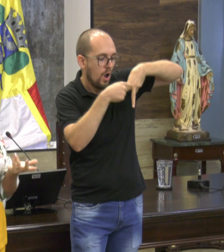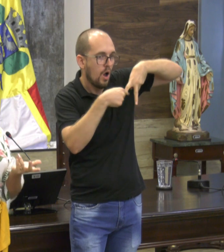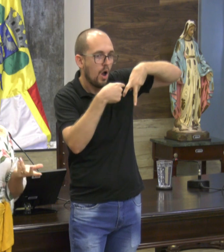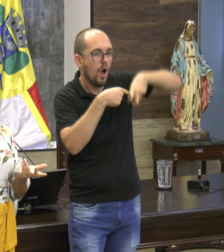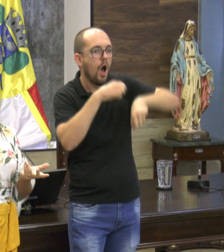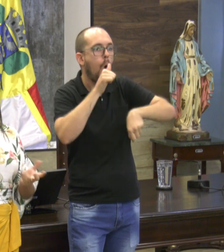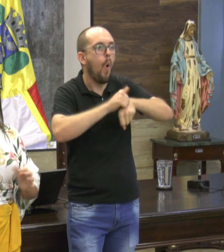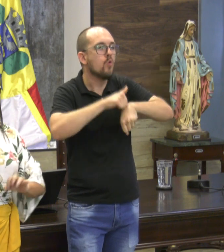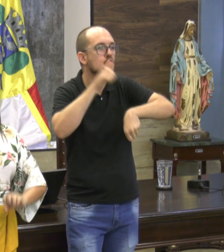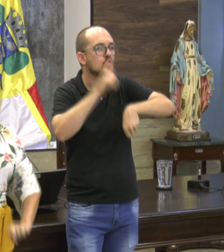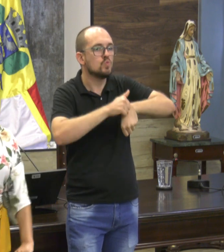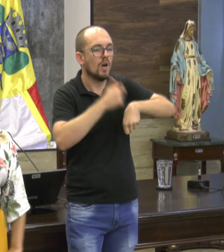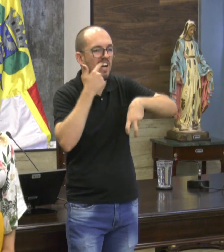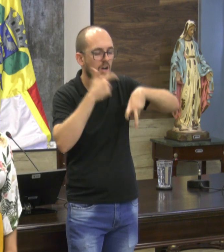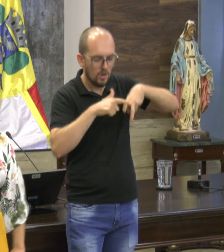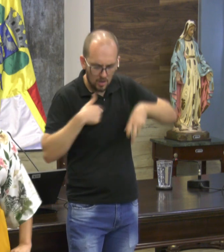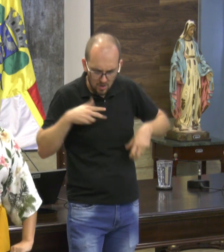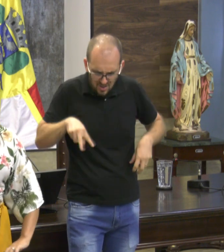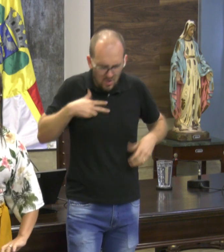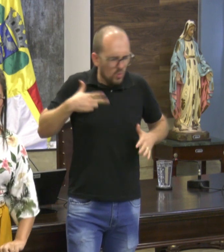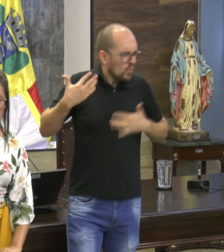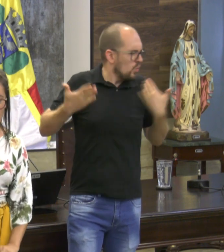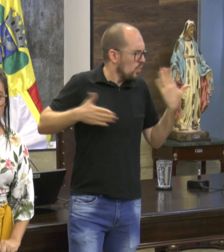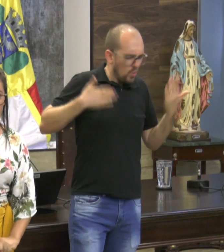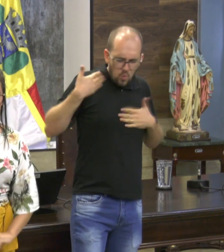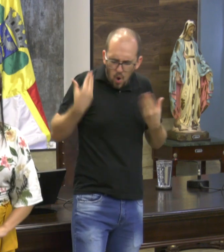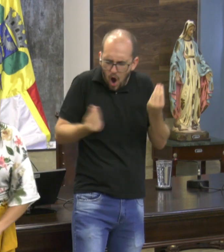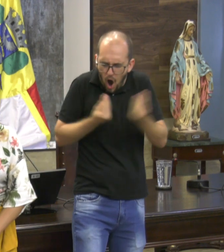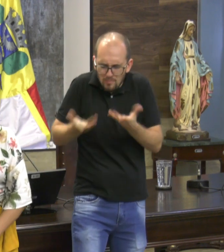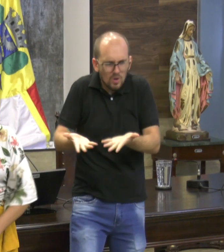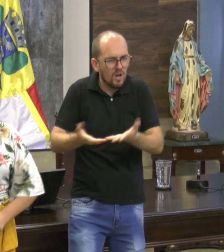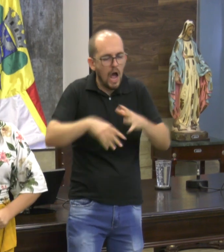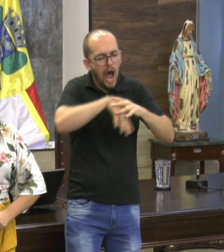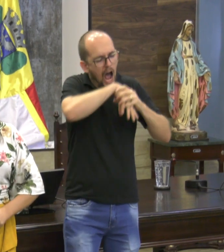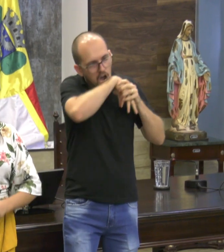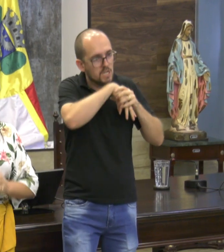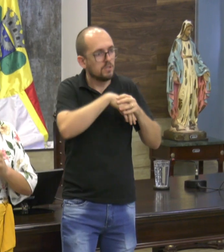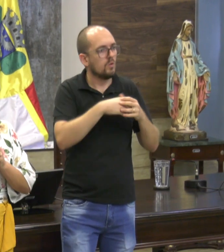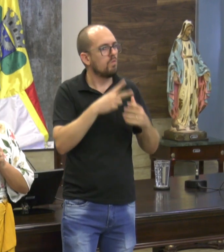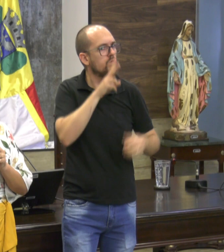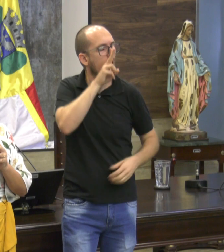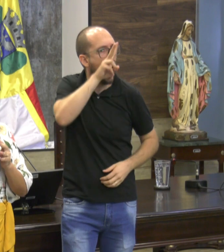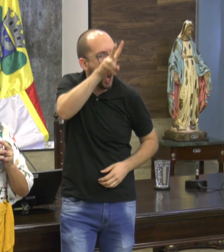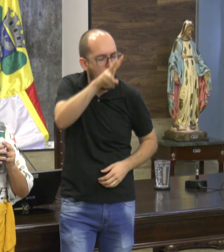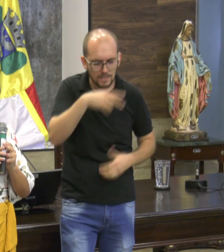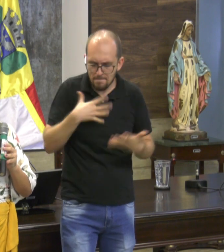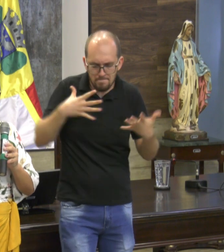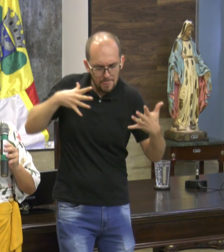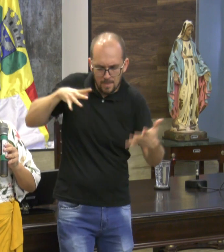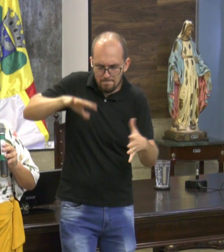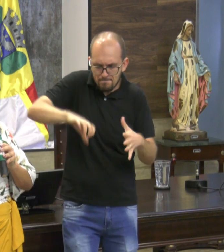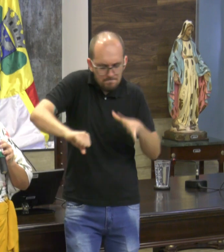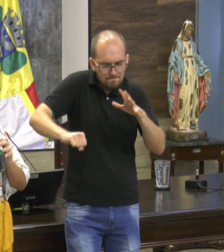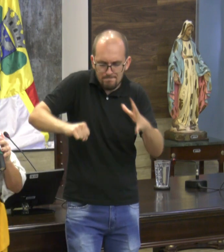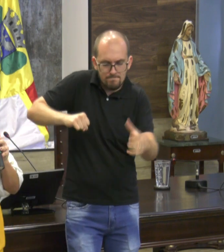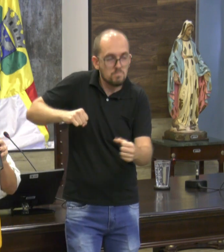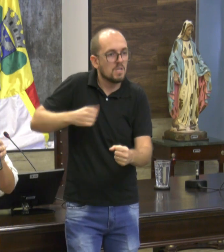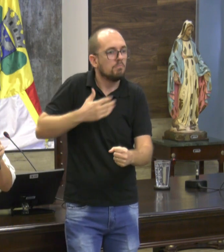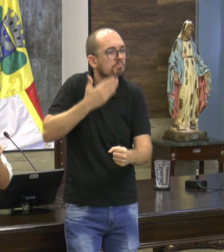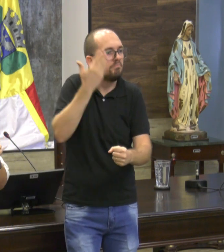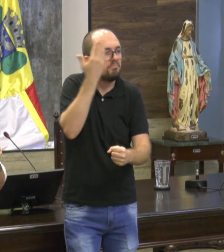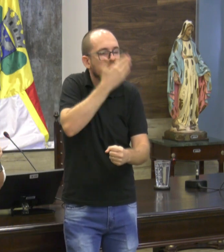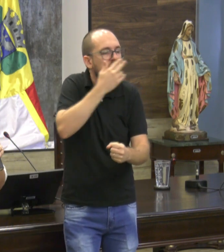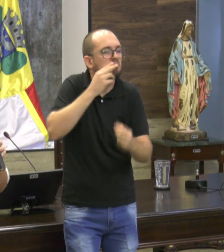assim, eu fiquei um pouco assustada e eu segurei a mão dele. Segurei uma mão para ele parar de se machucar e eu não vi de onde veio um gancho de baixo para